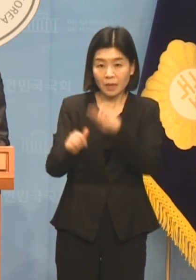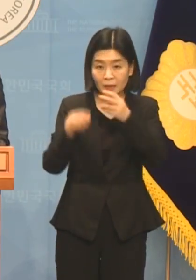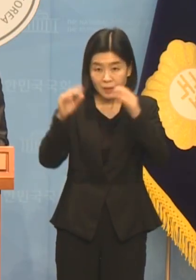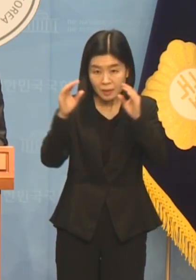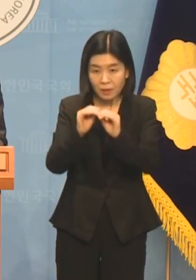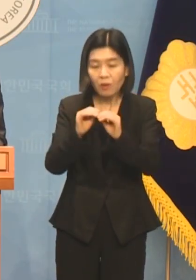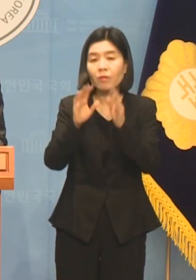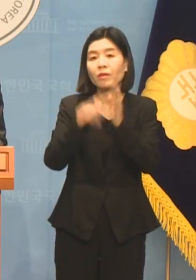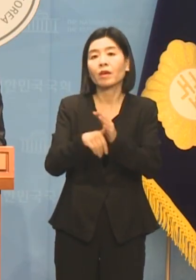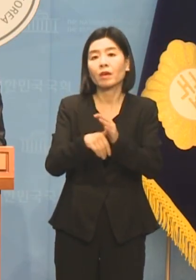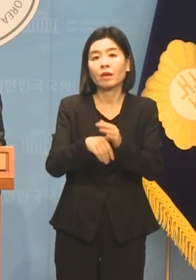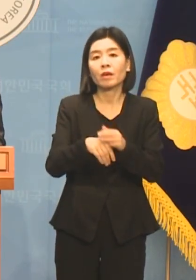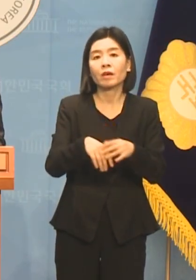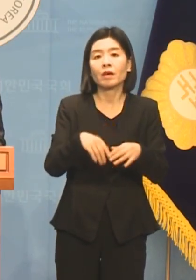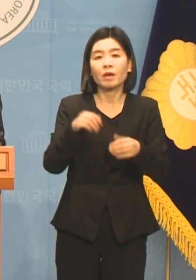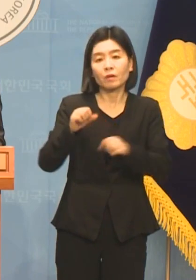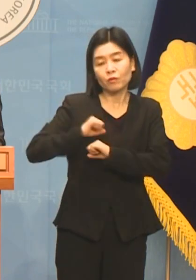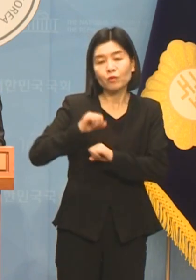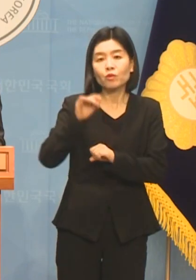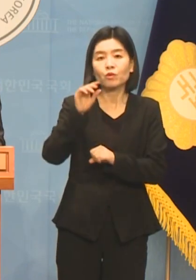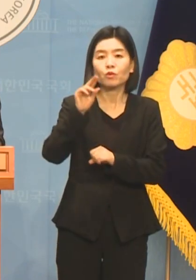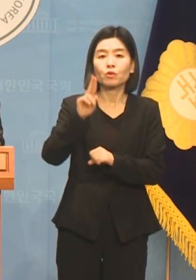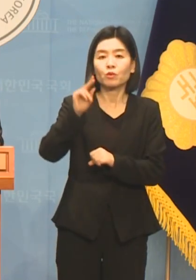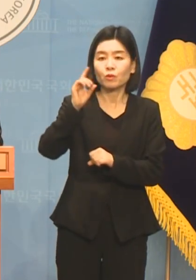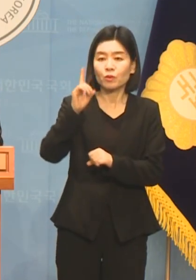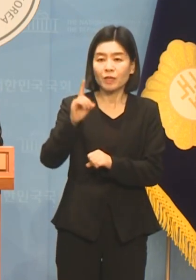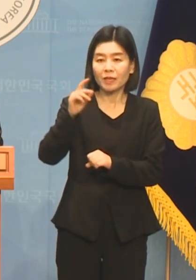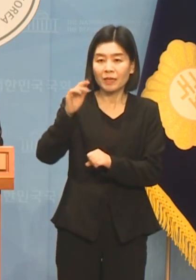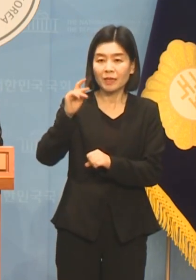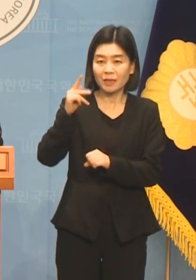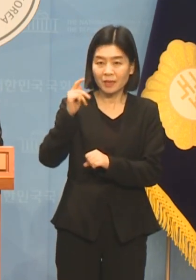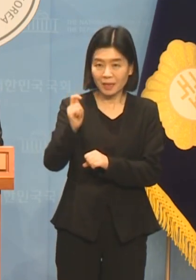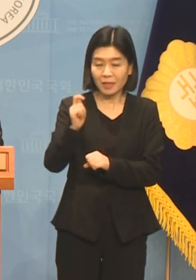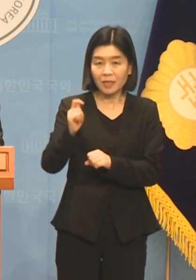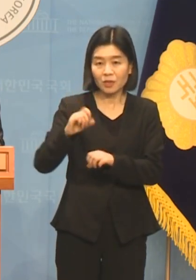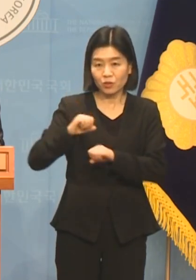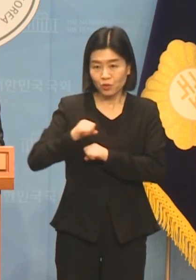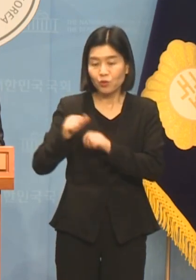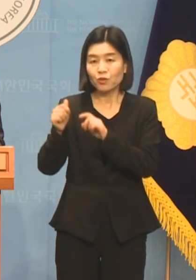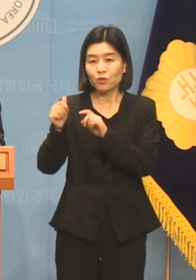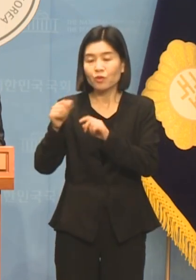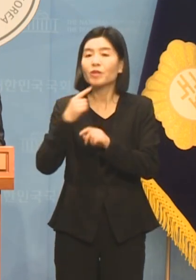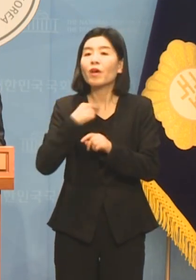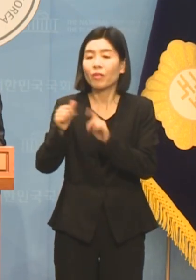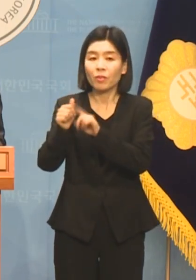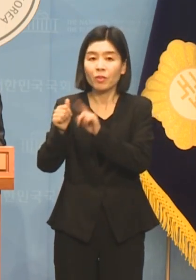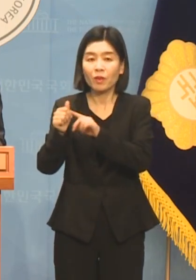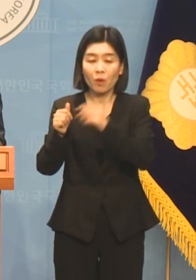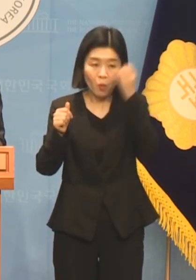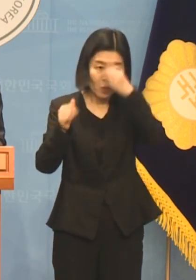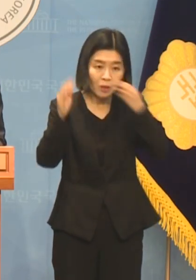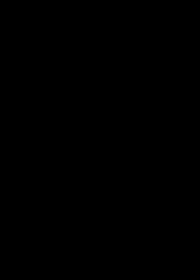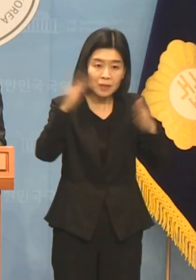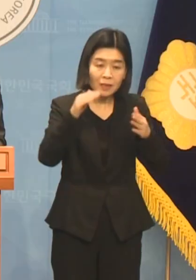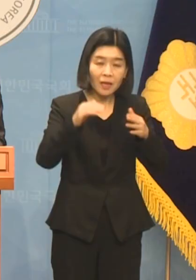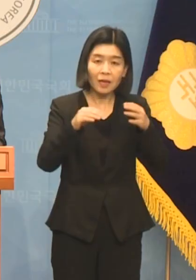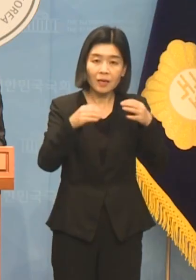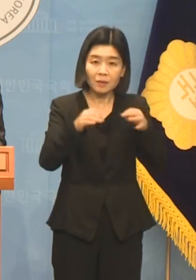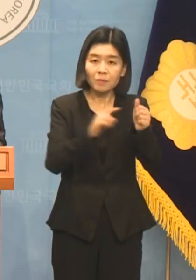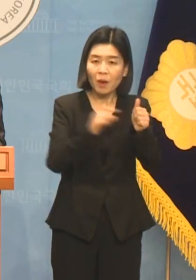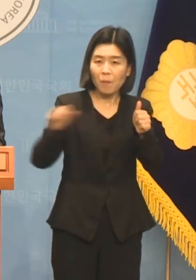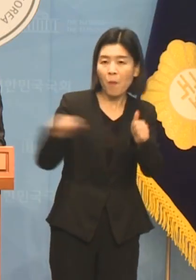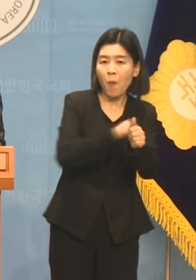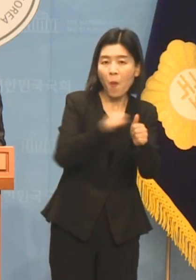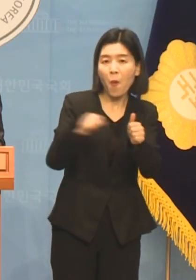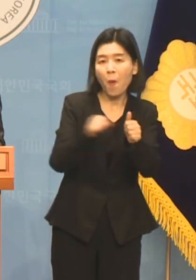현장에서 UDT 출신 보수 유튜버 유 씨가 고등학생 김모군을 폭행한 사건이 있었습니다. 이 장면은